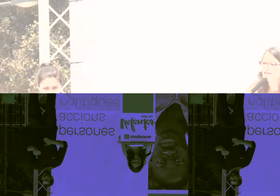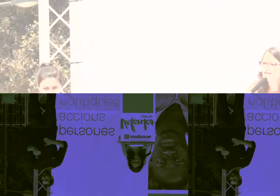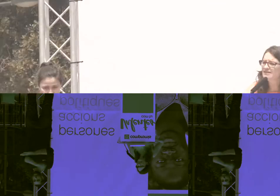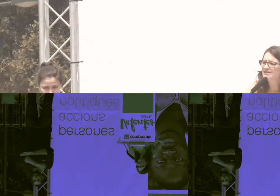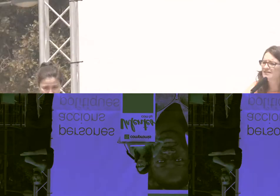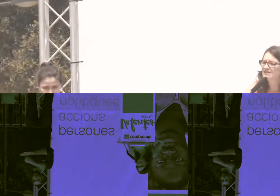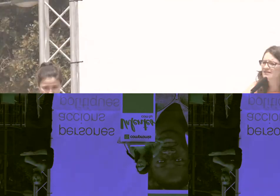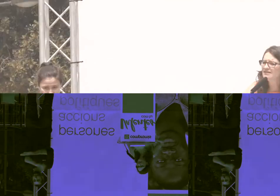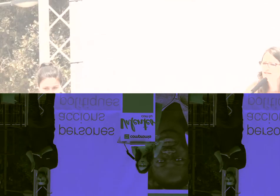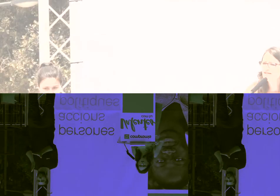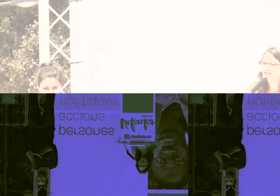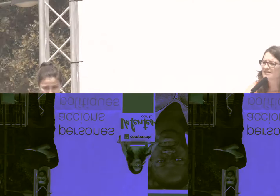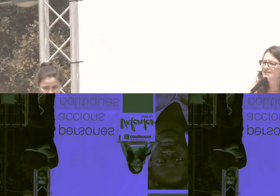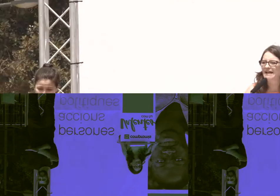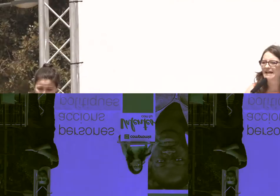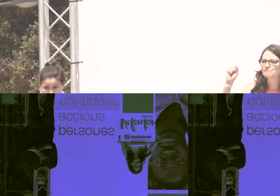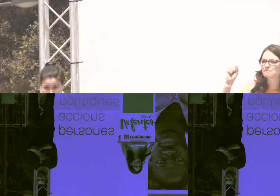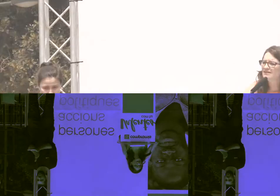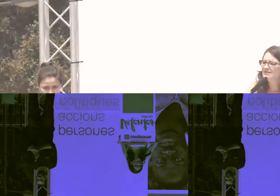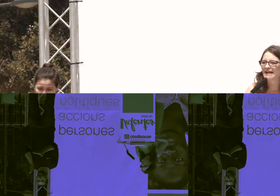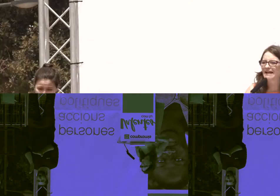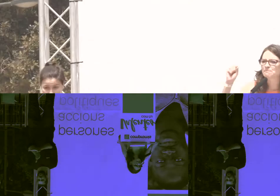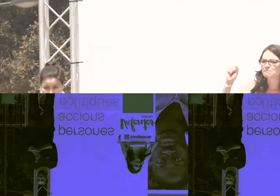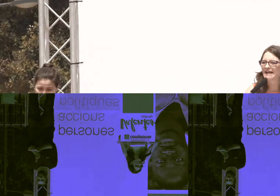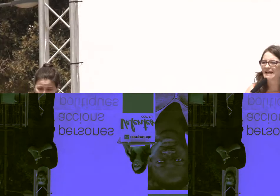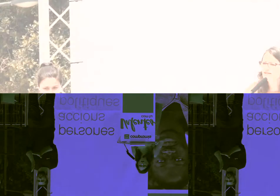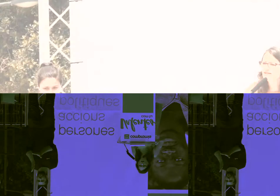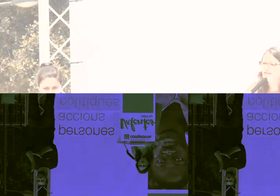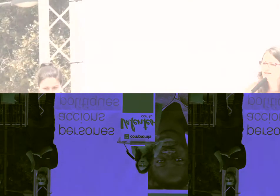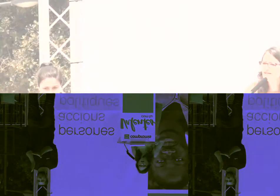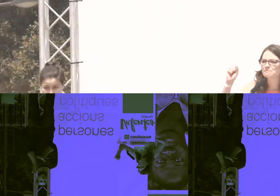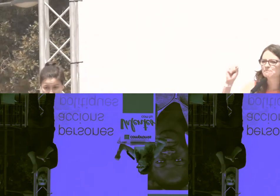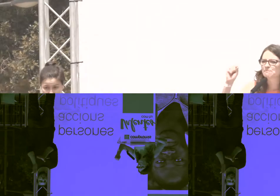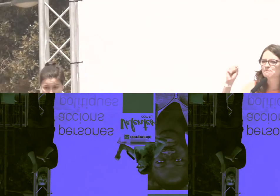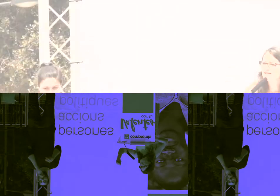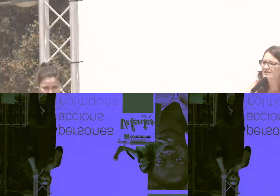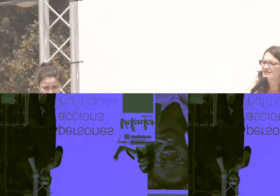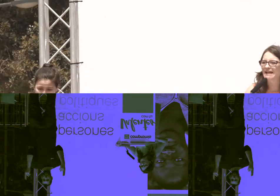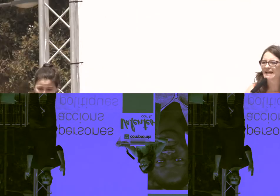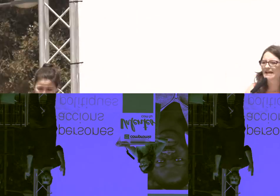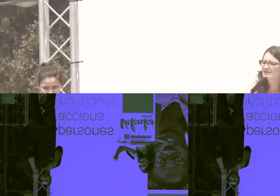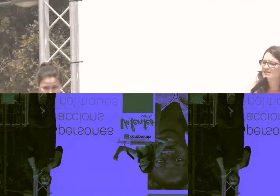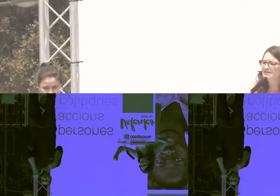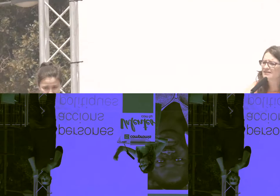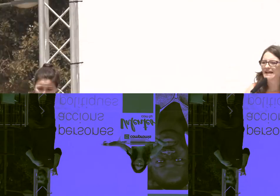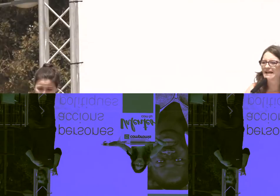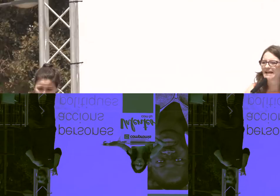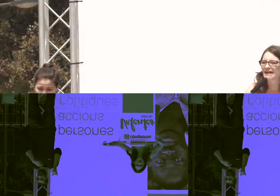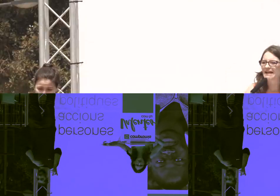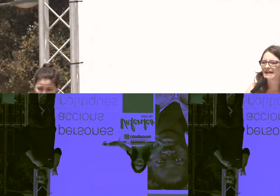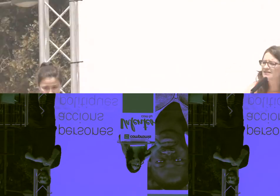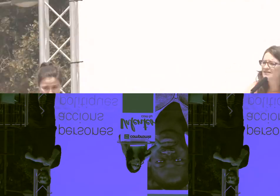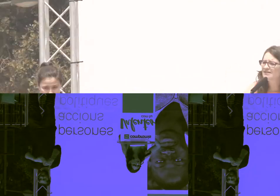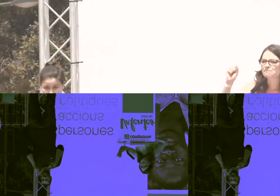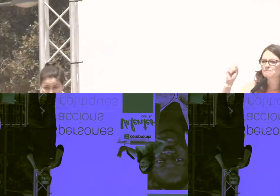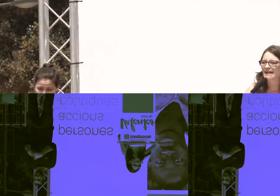una escola que tancava unitats públiques com el Cremona o el Martínez Valls, mentre augmentava concerts per a